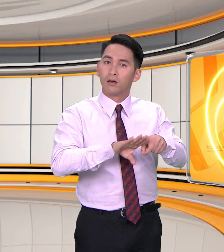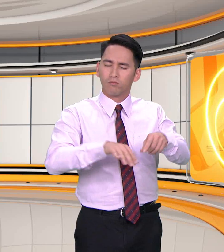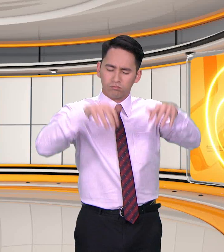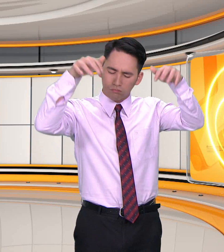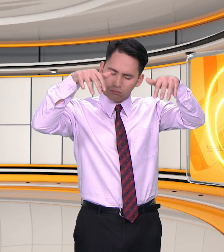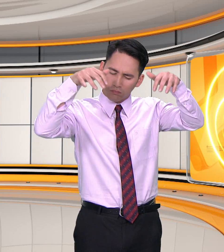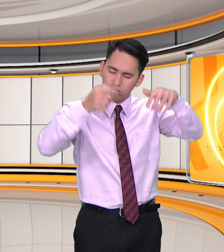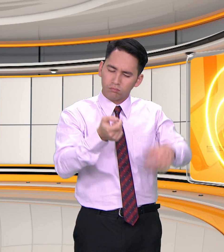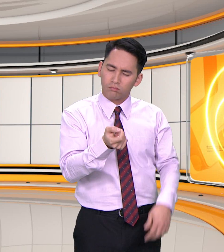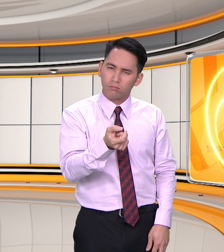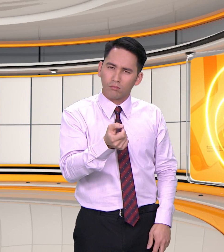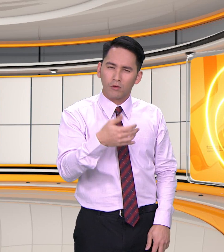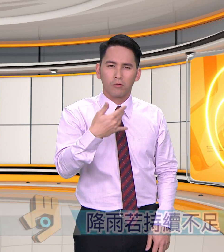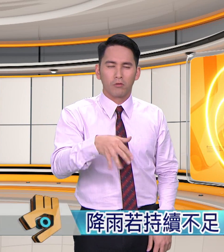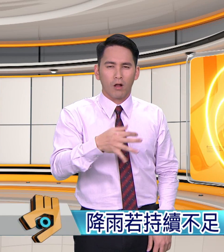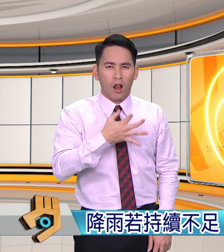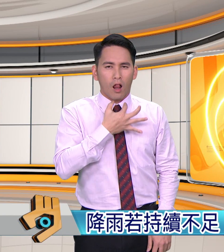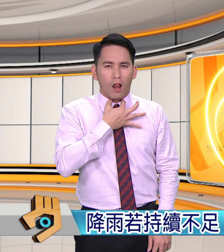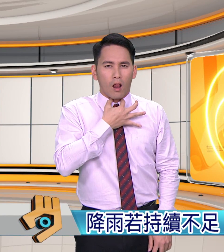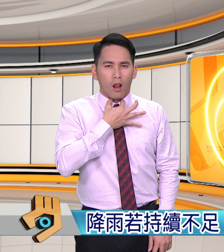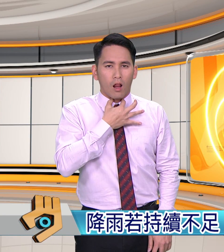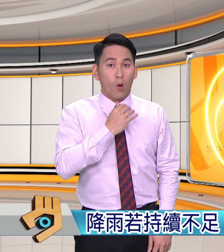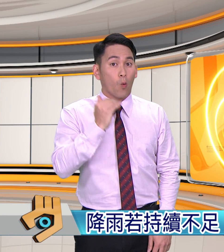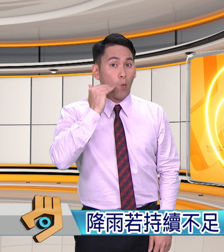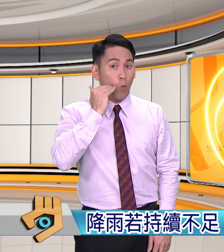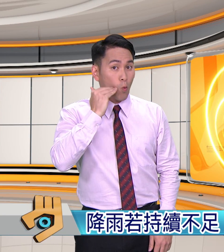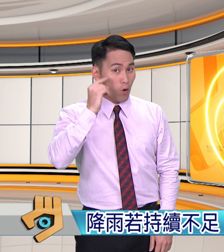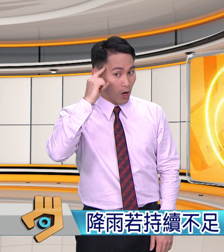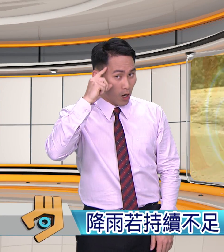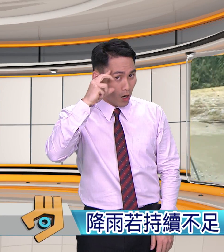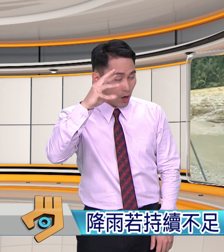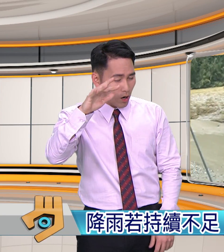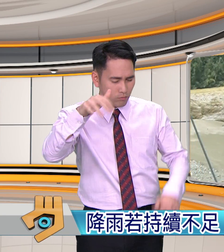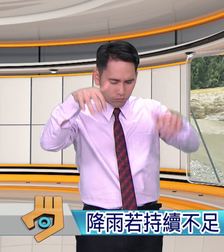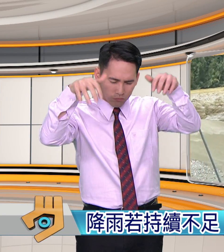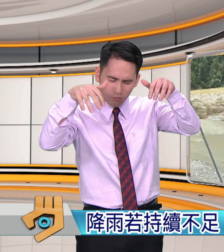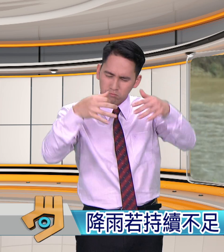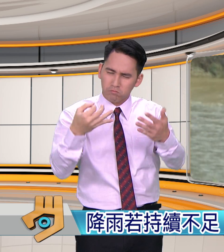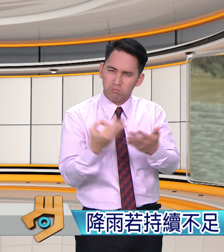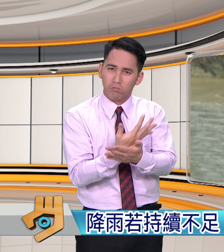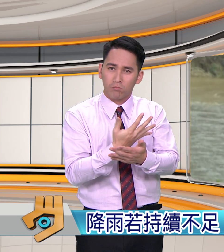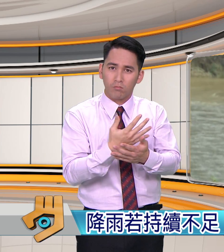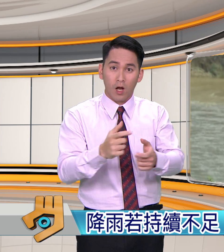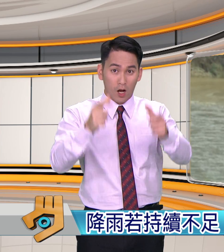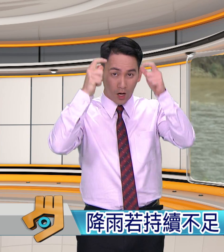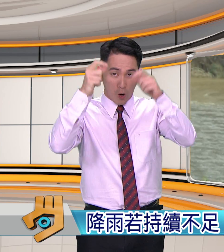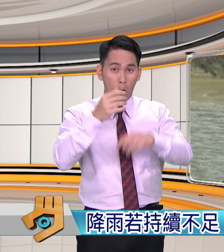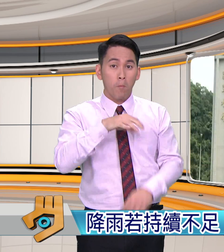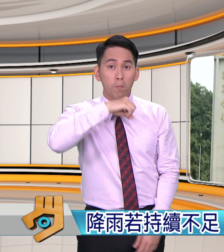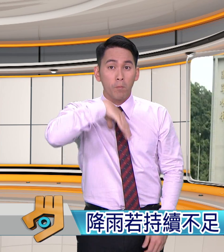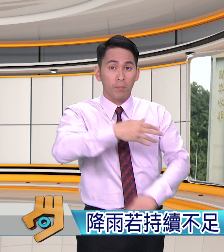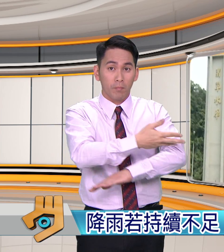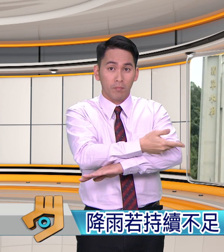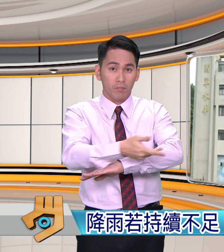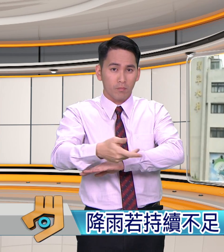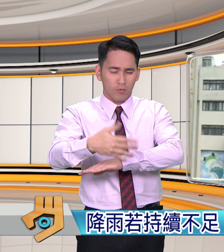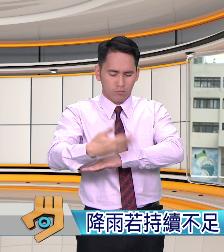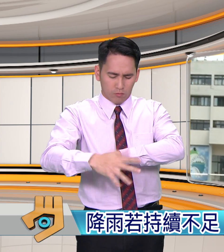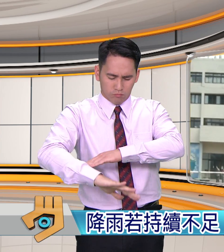南部降雨不如预期，水情吃紧。如果未来几天没有明显降雨，提高高屏溪的流